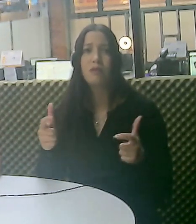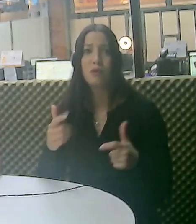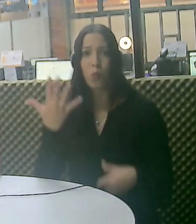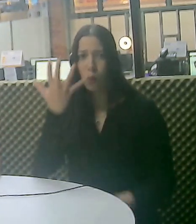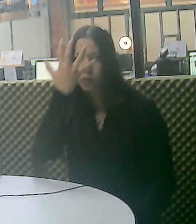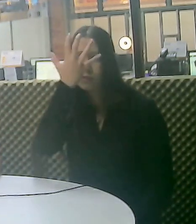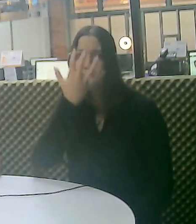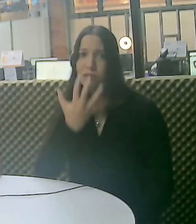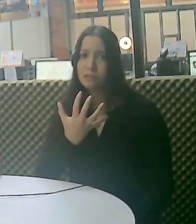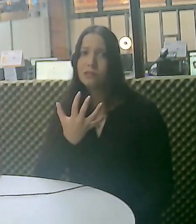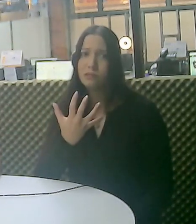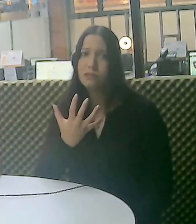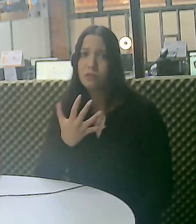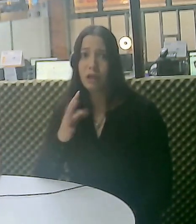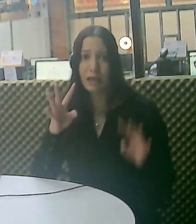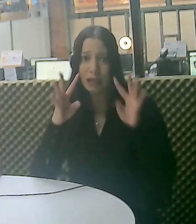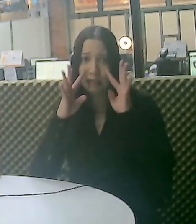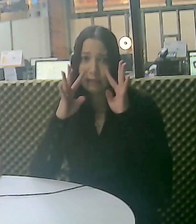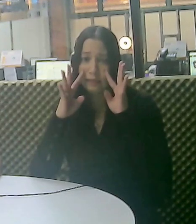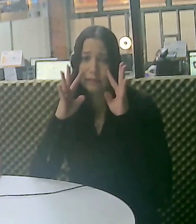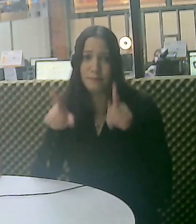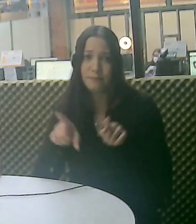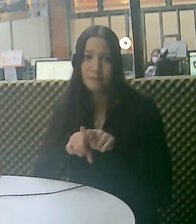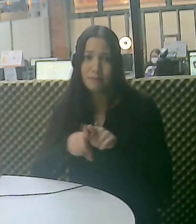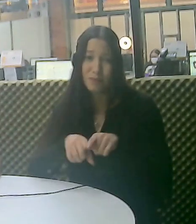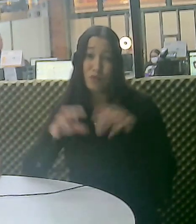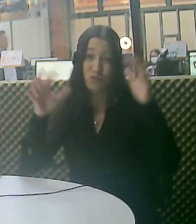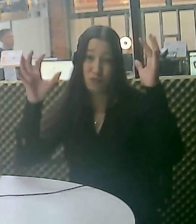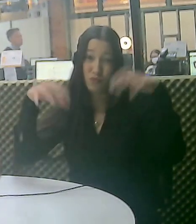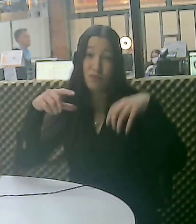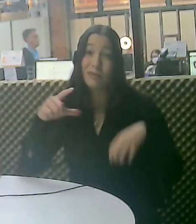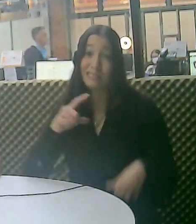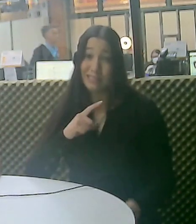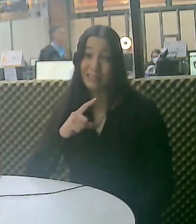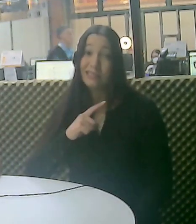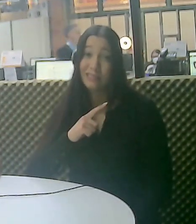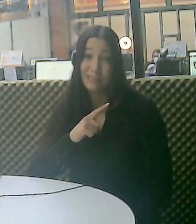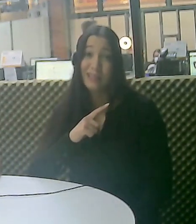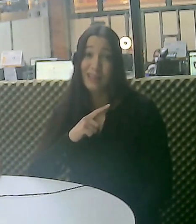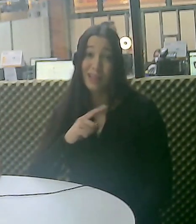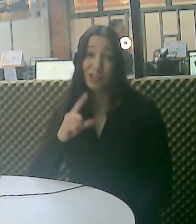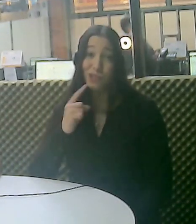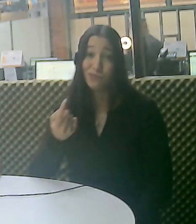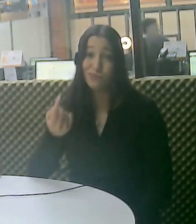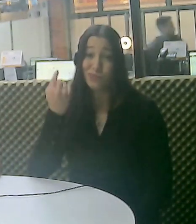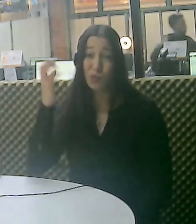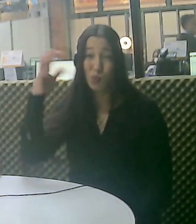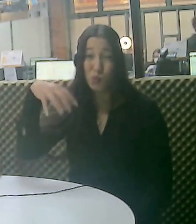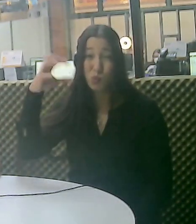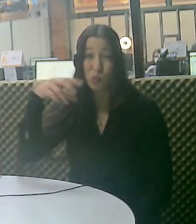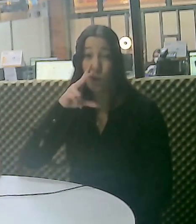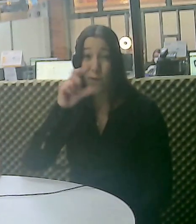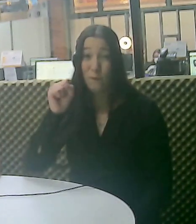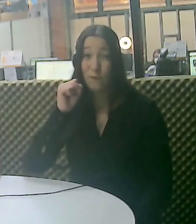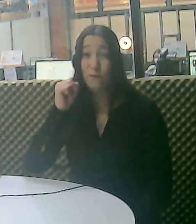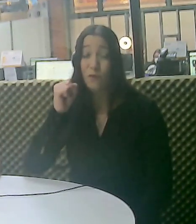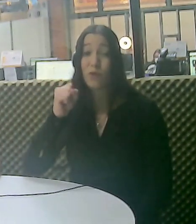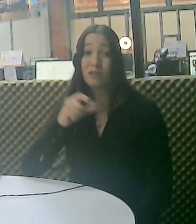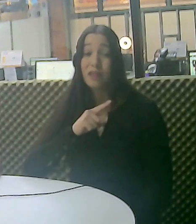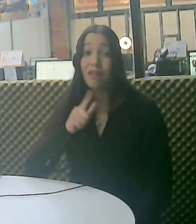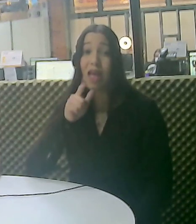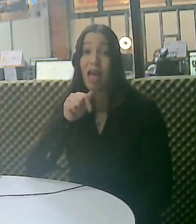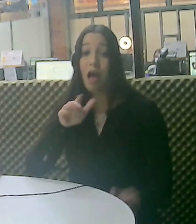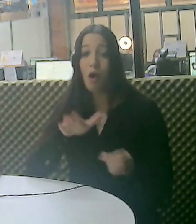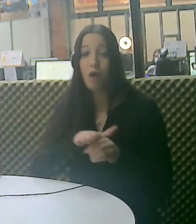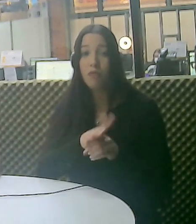propicia mais casos graves e liga um alerta. Nós temos também chuvas intensas, choveu muito nos últimos dias, isso gera coleções de água